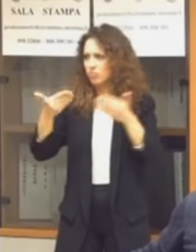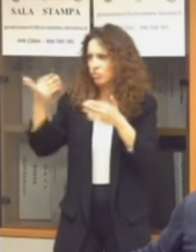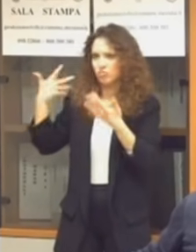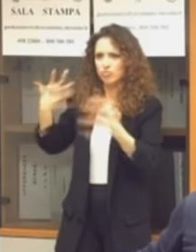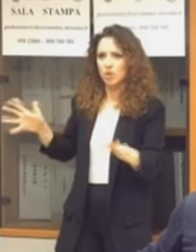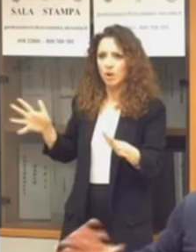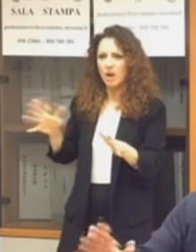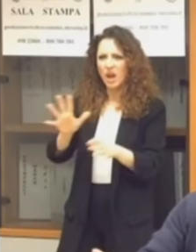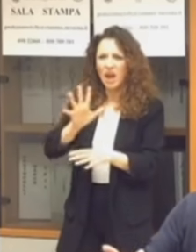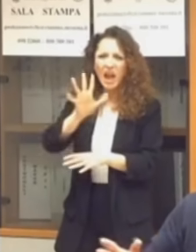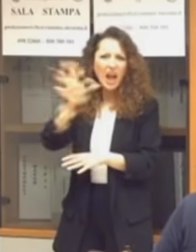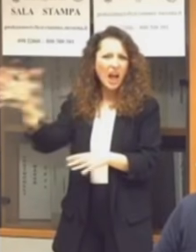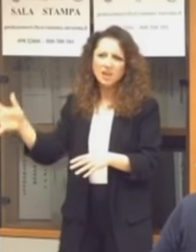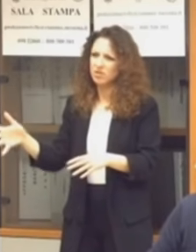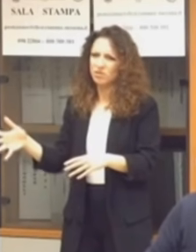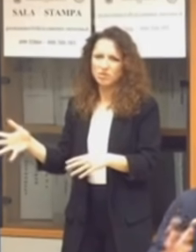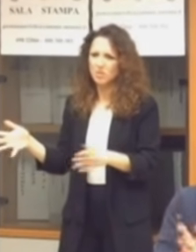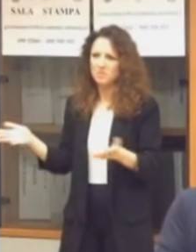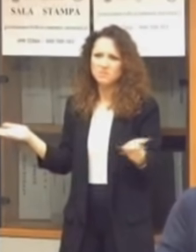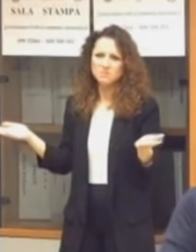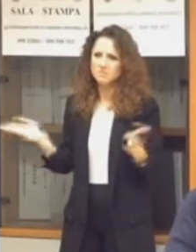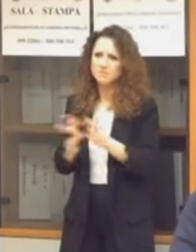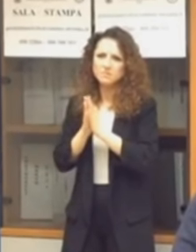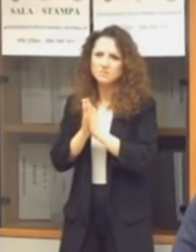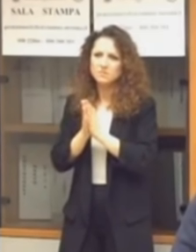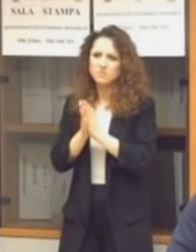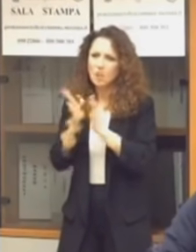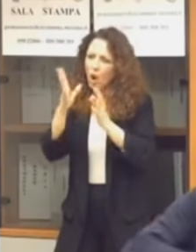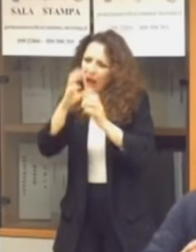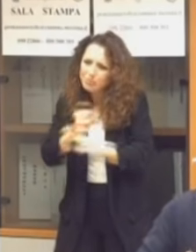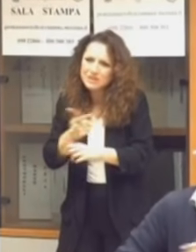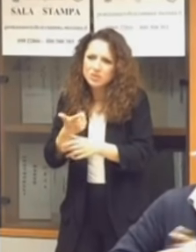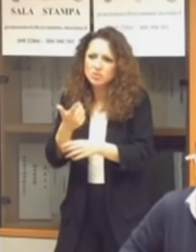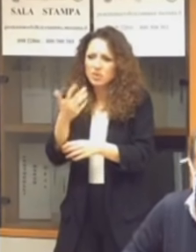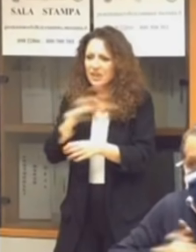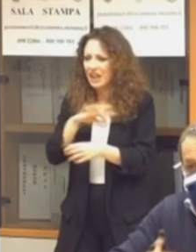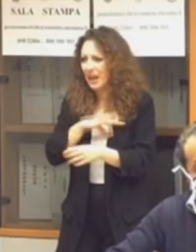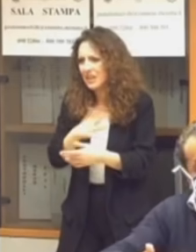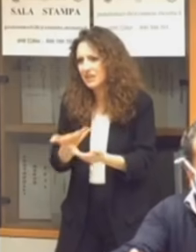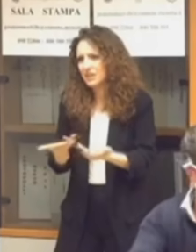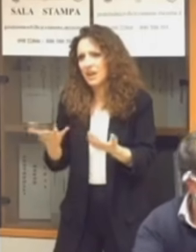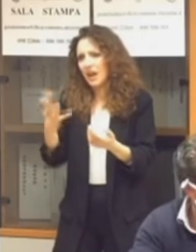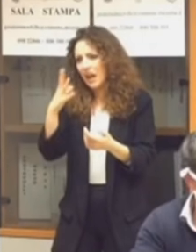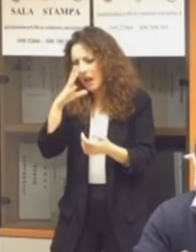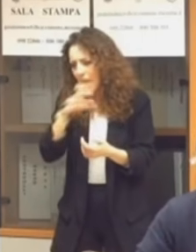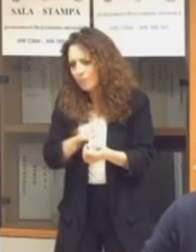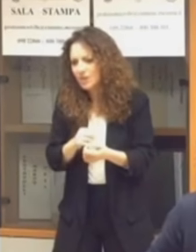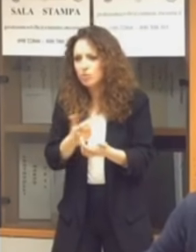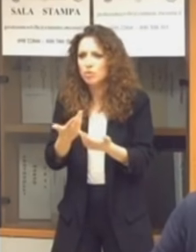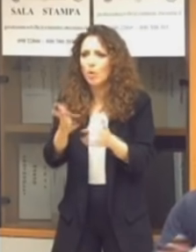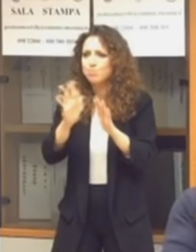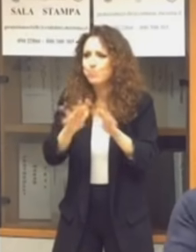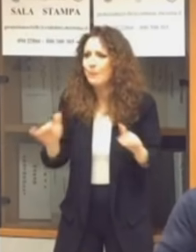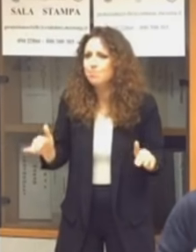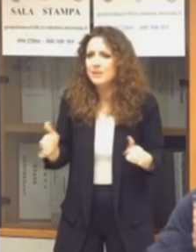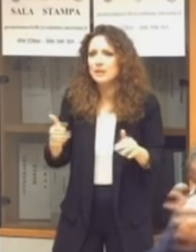Il resto, guardate, non è una questione di buon senso. Capisco che è una questione di comodità. Capisco che a bambini bisogna fare il cambio, tutto quello che